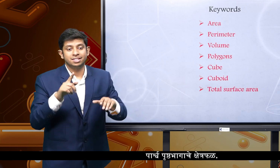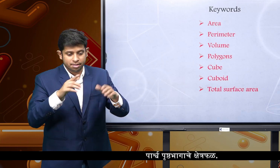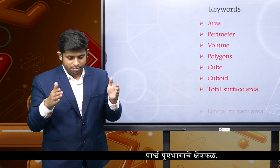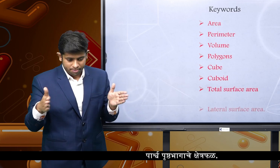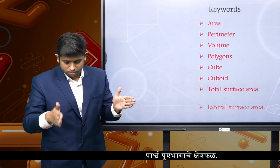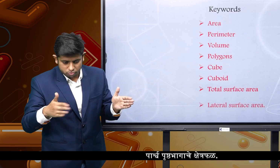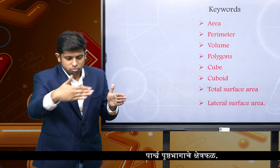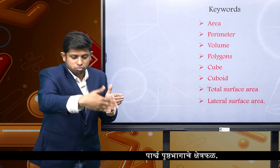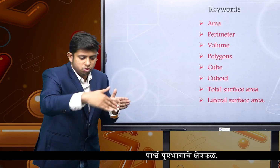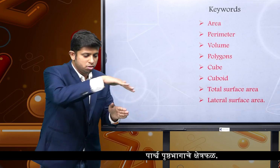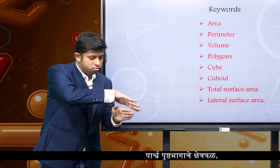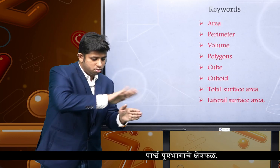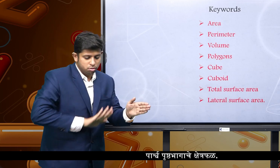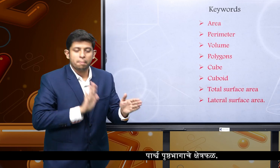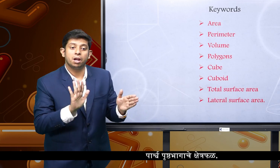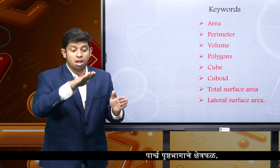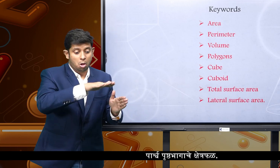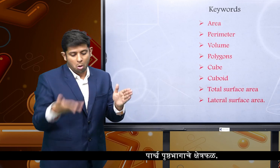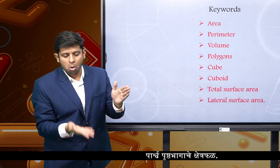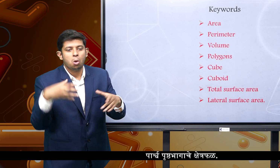पार्श्व पृष्ठभागाचे क्षेत्रफळ.